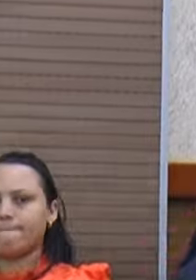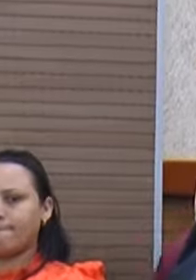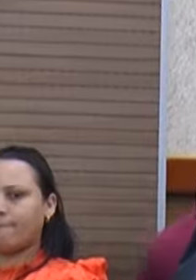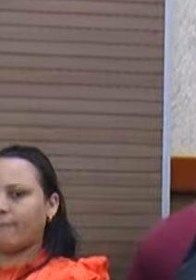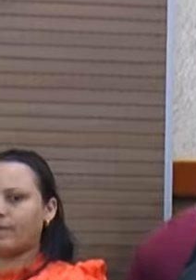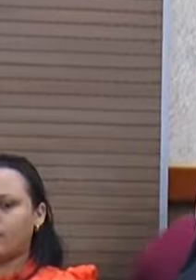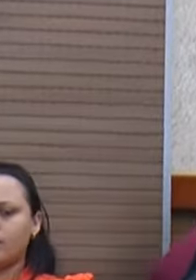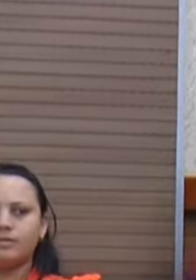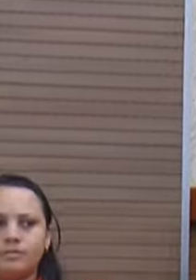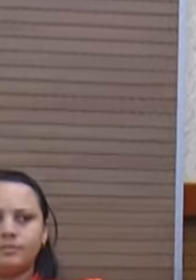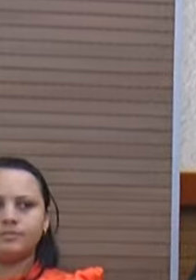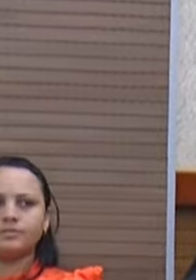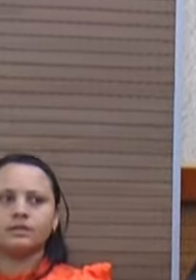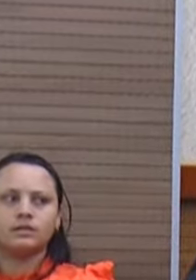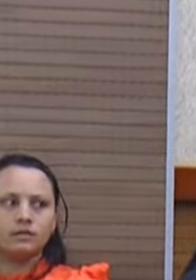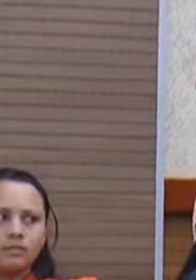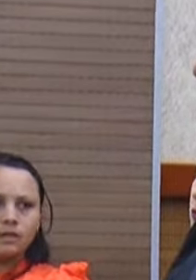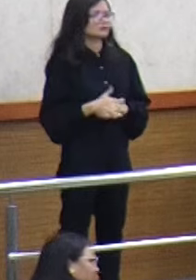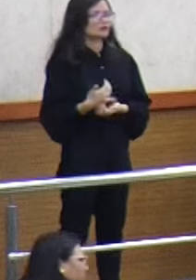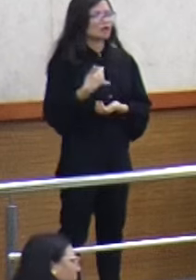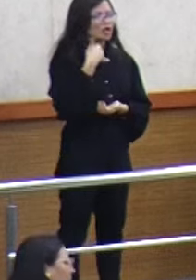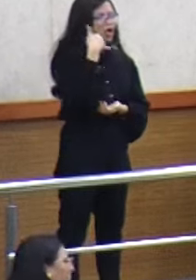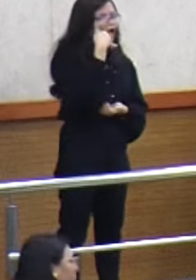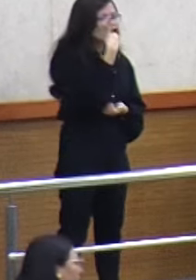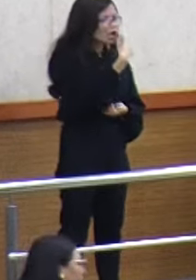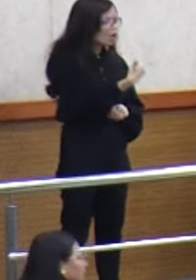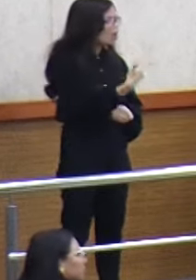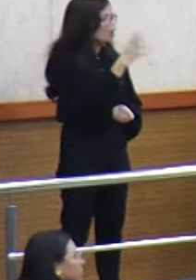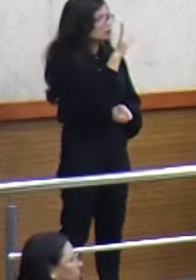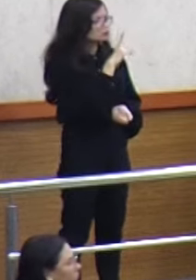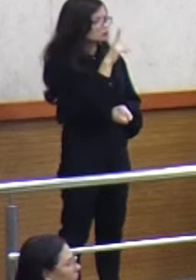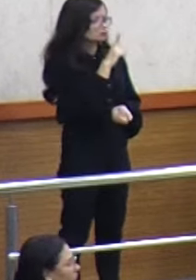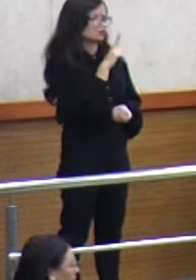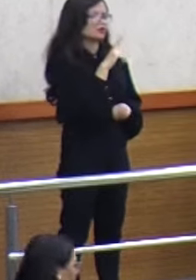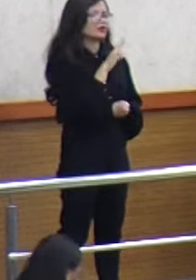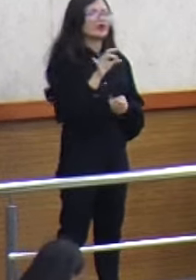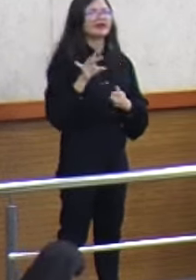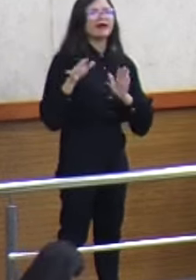com a verdade e a importância de um jornalismo ético e responsável.